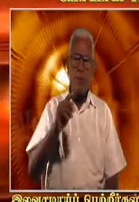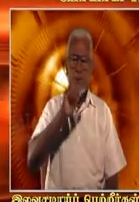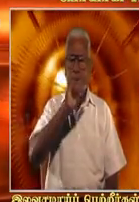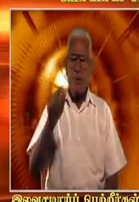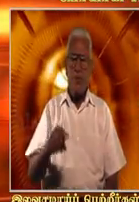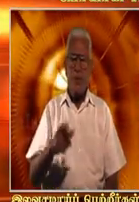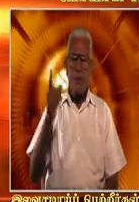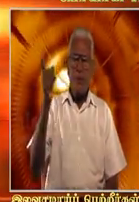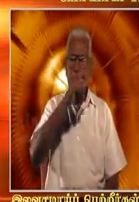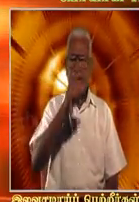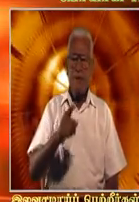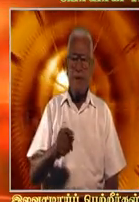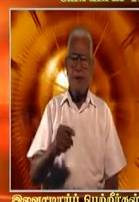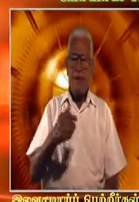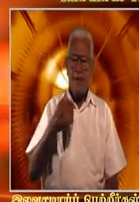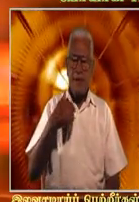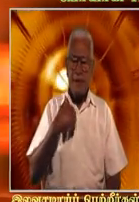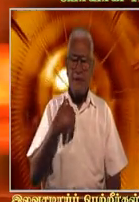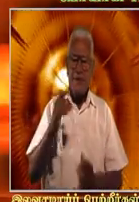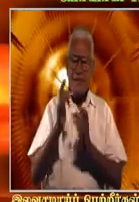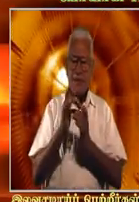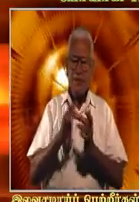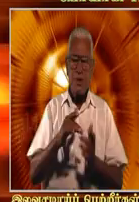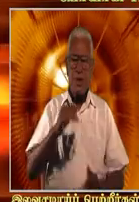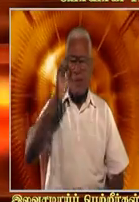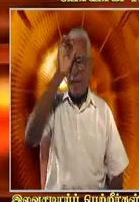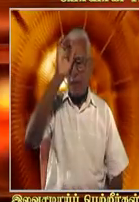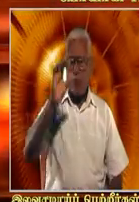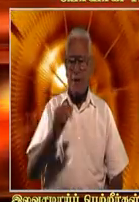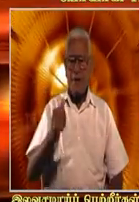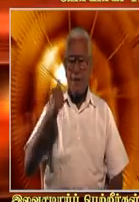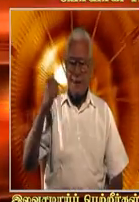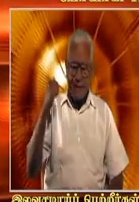வசனம் 13 நீங்கள் இன் நாமத்தி நாலை எதை கேτப்பahaha